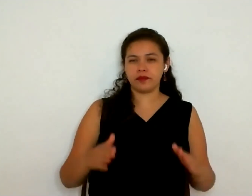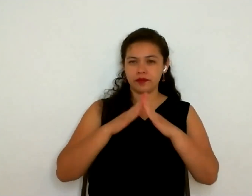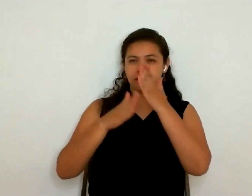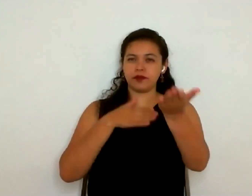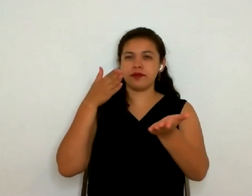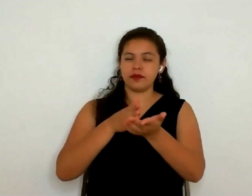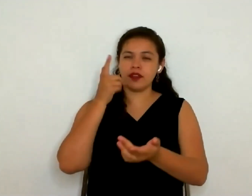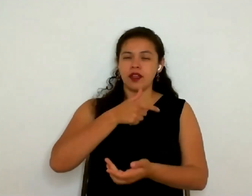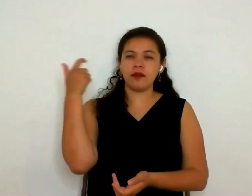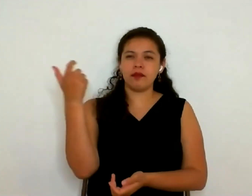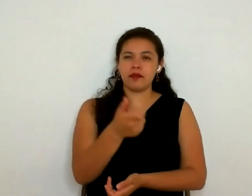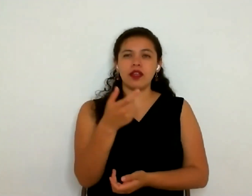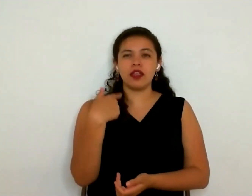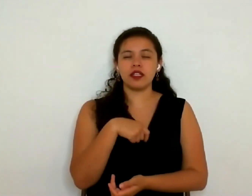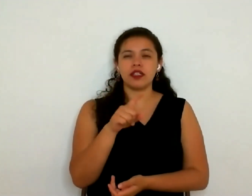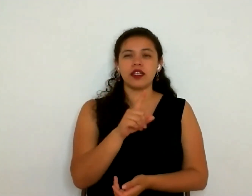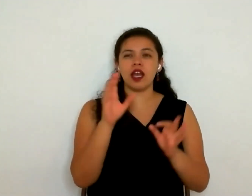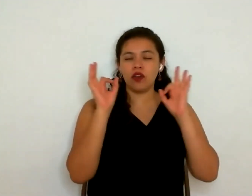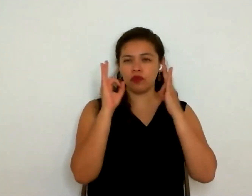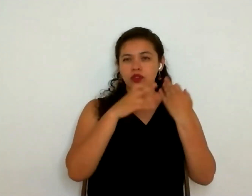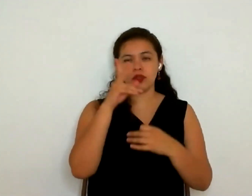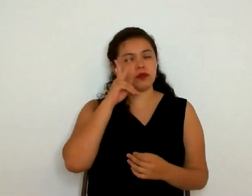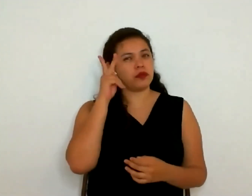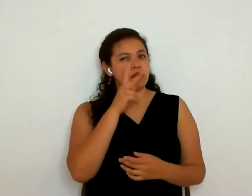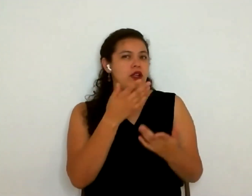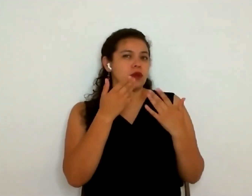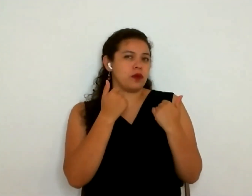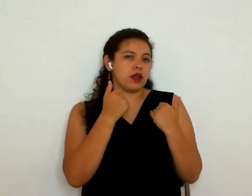argumentan no tener forma de comprobar ingresos